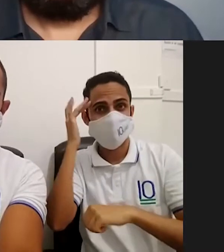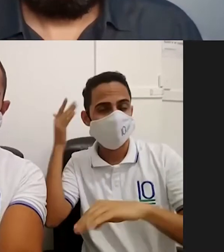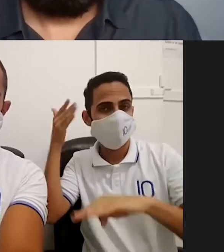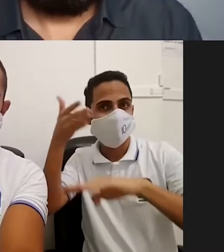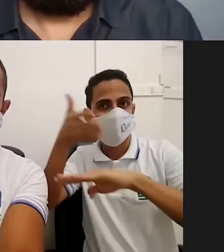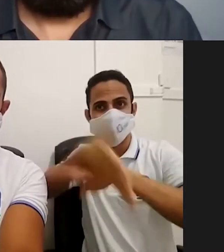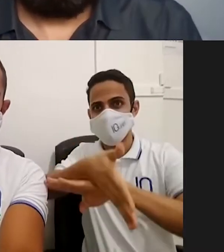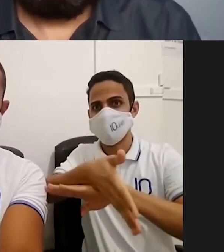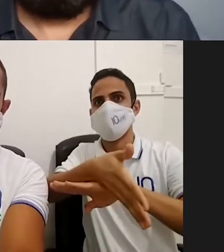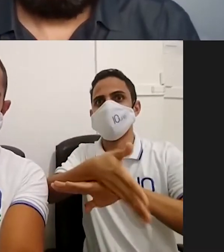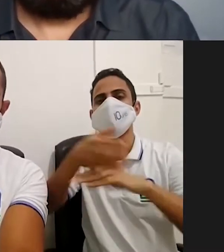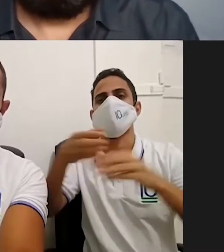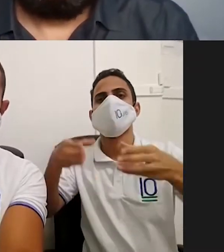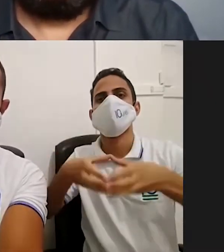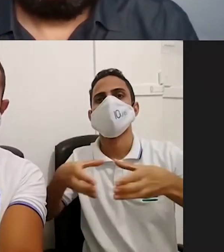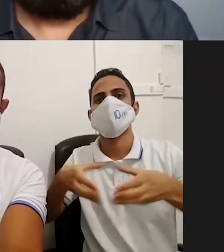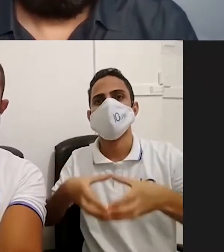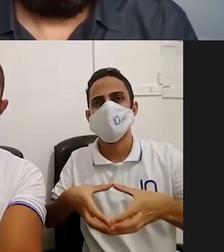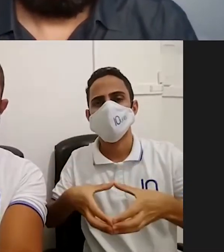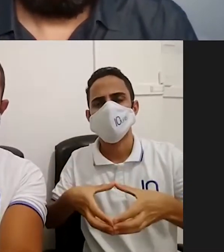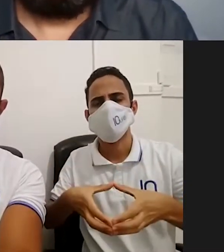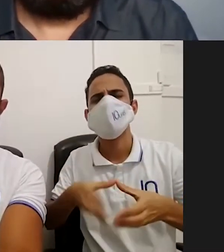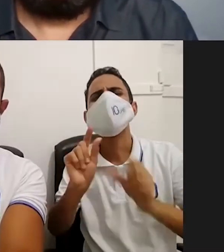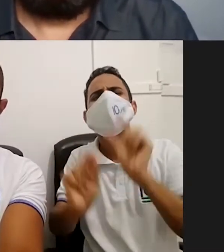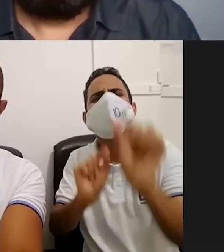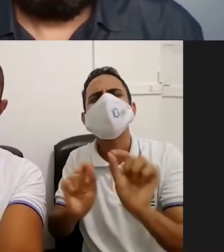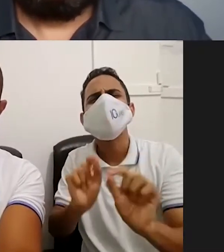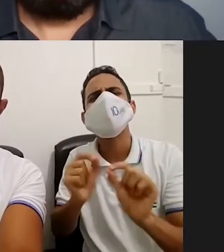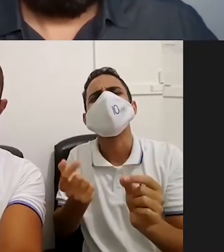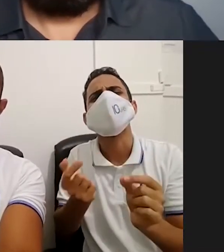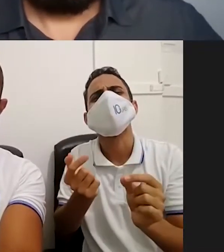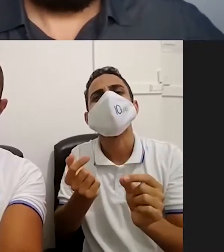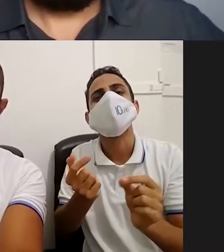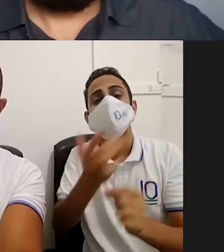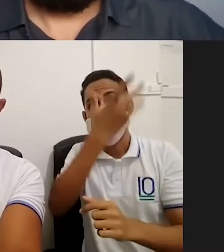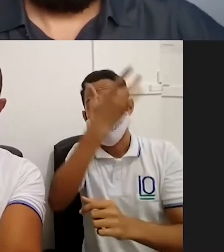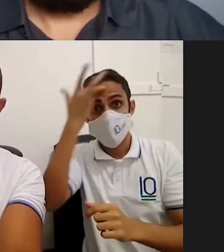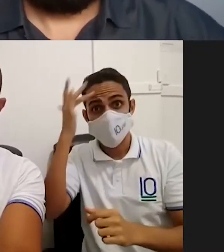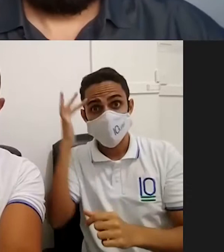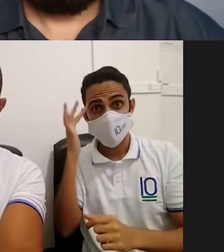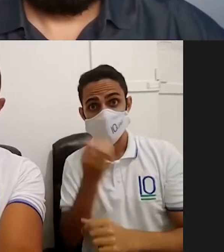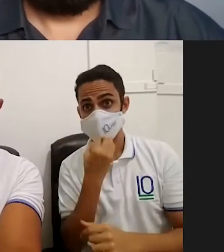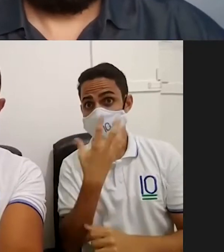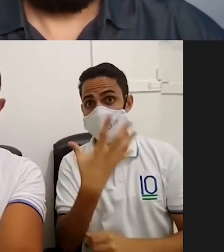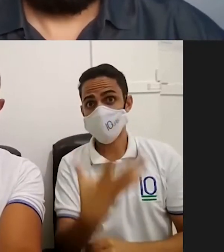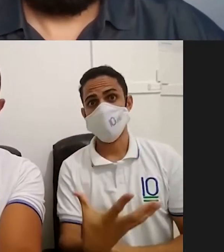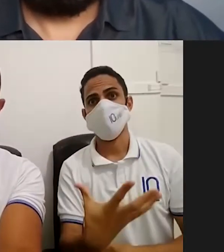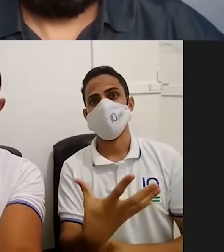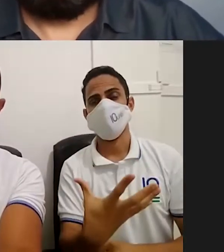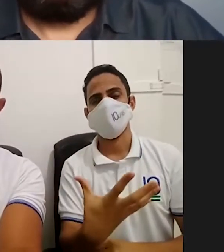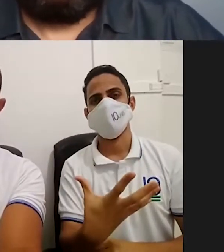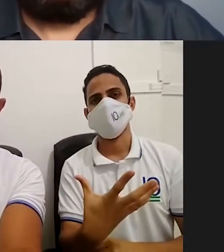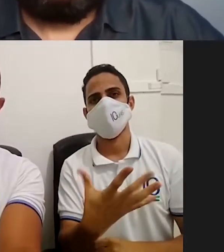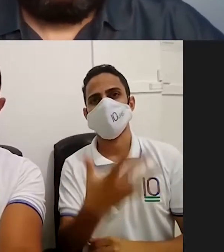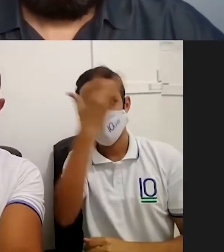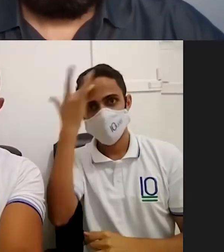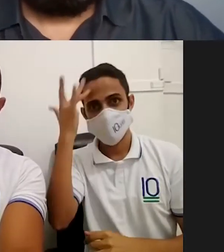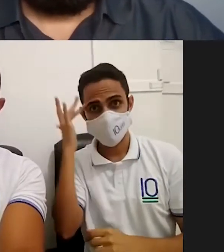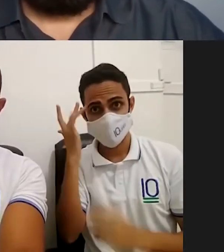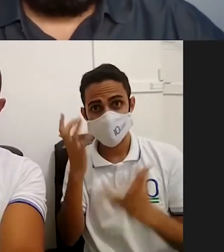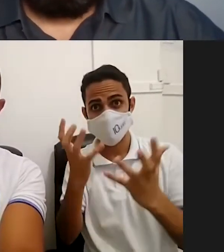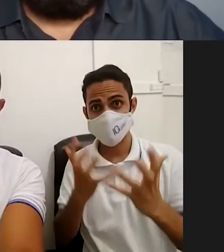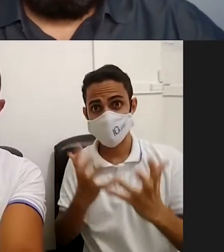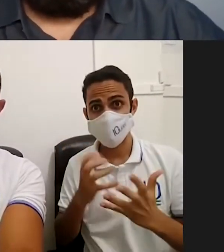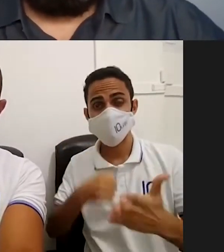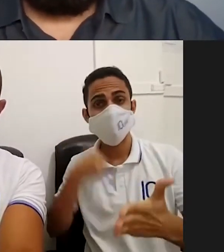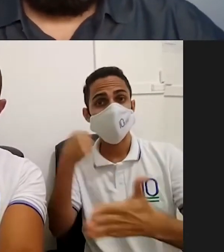política, a política saudável, como a Luciana disse, a política honesta e a política viável. Nós estamos convidando essas pessoas que têm esses